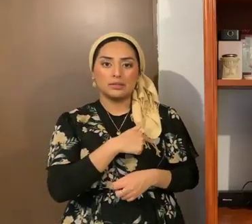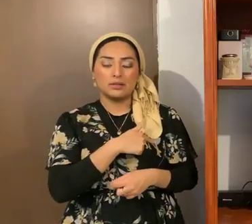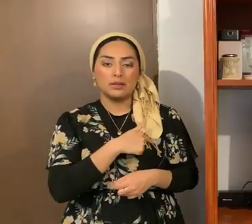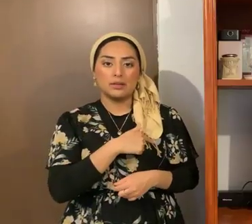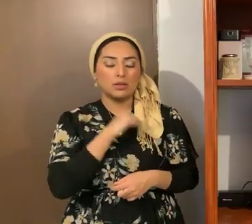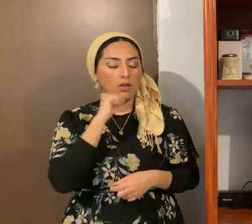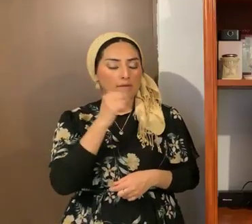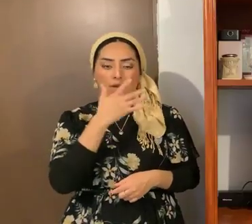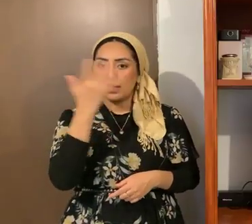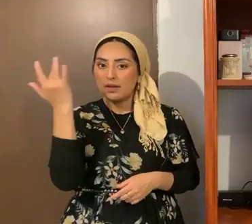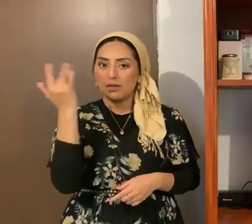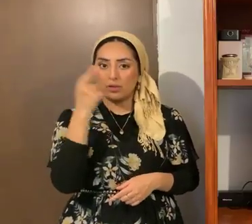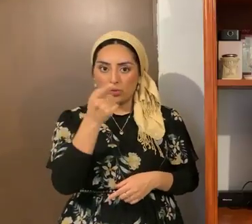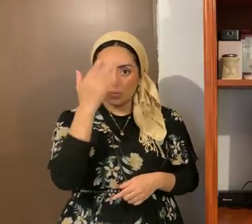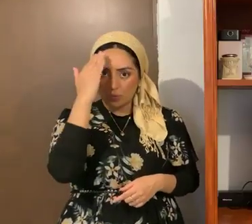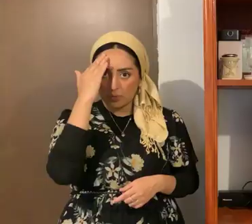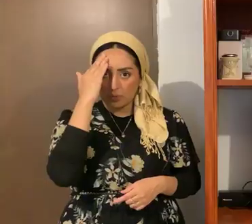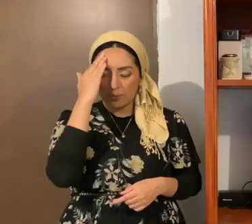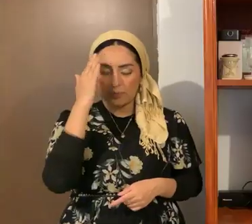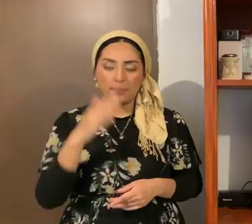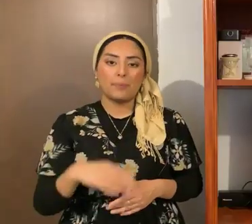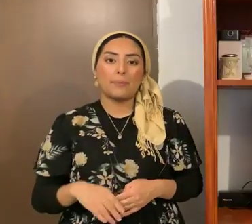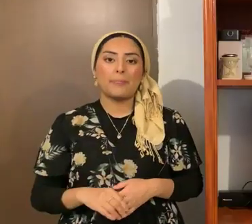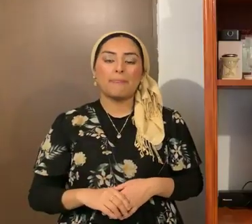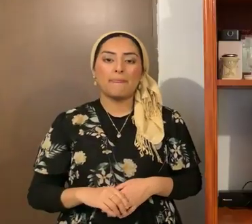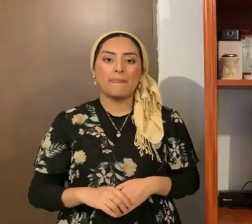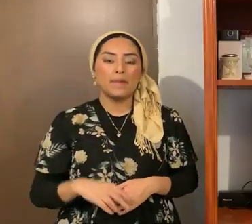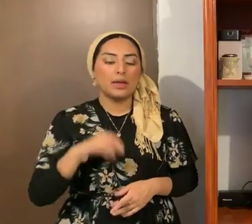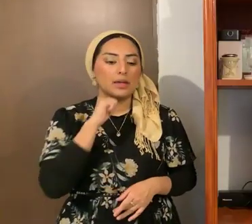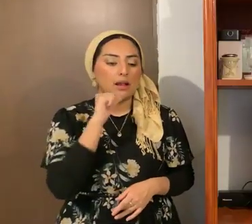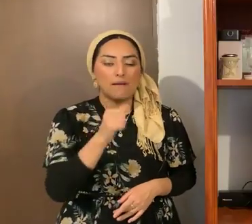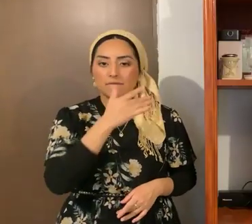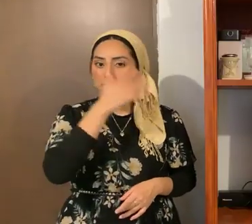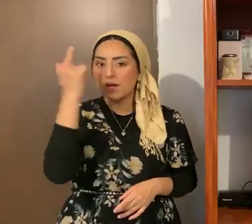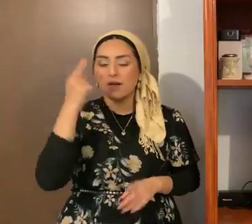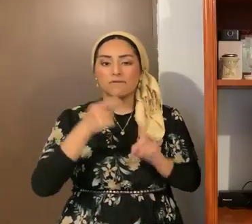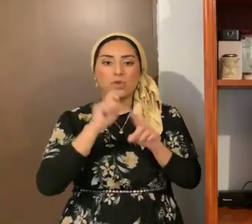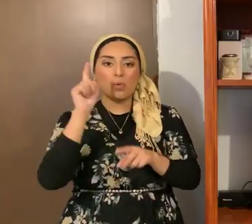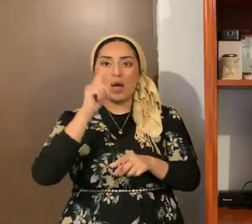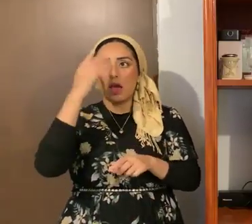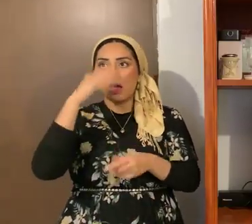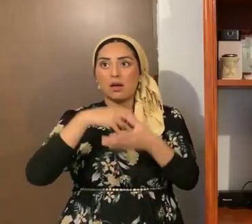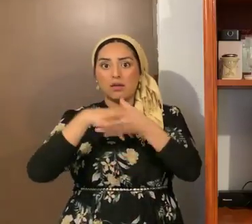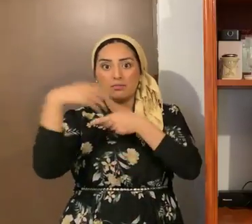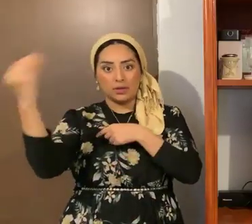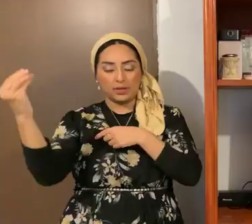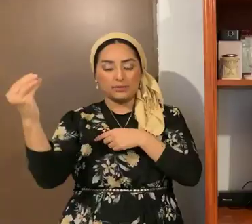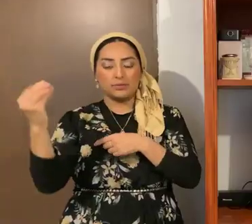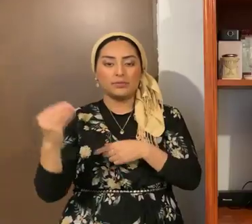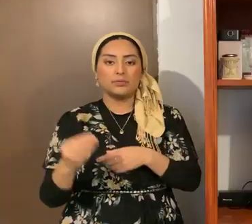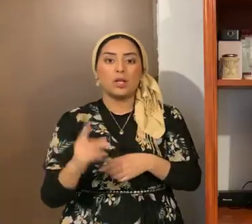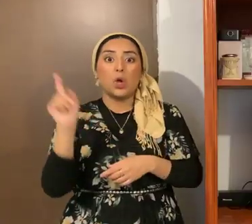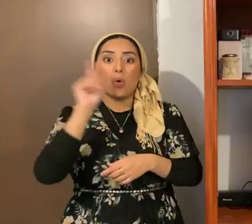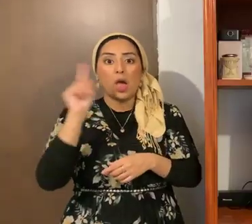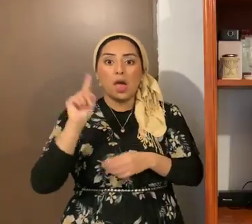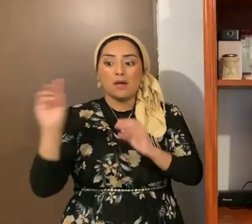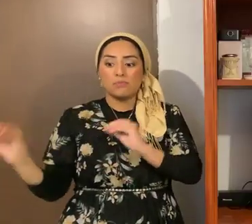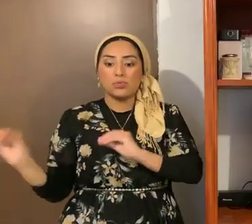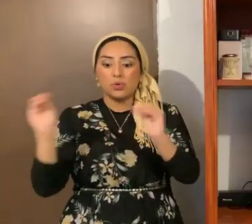y eso tú ya lo sabes. No olvidar de dónde nos sacó Elohim y en qué puesto nos